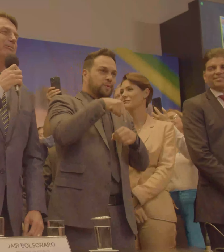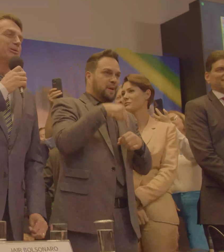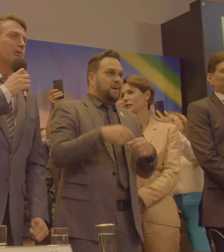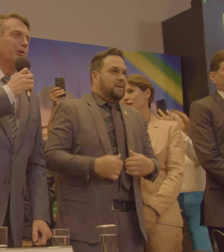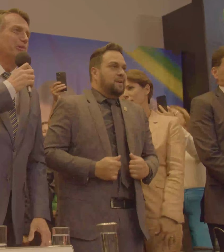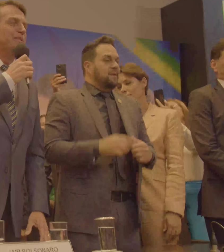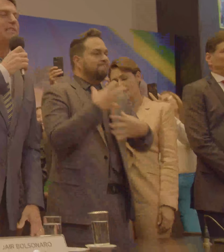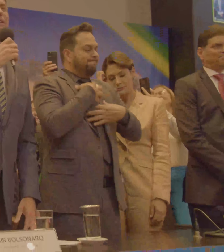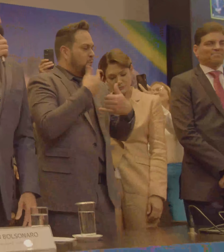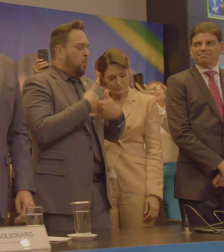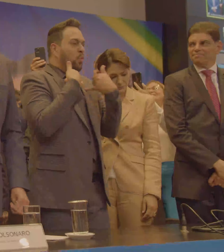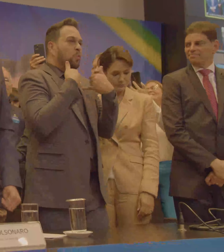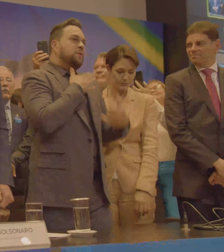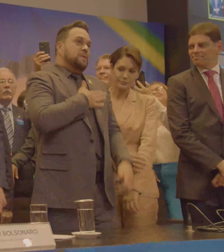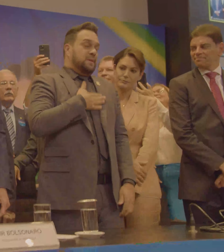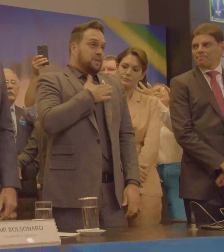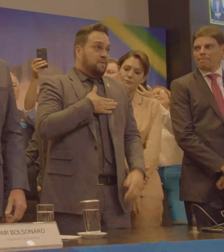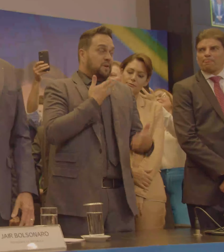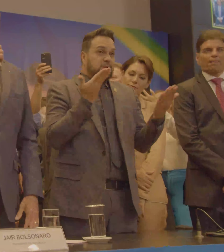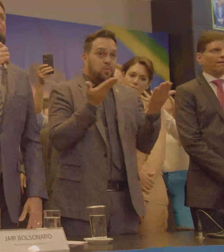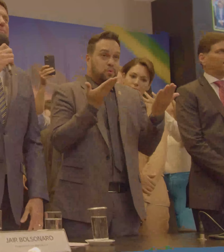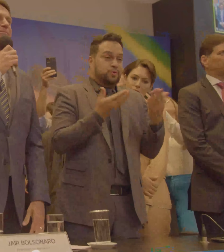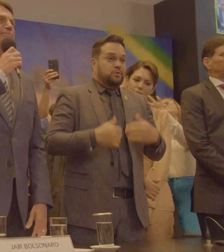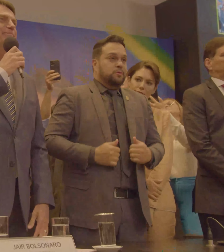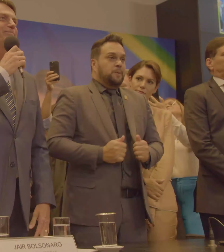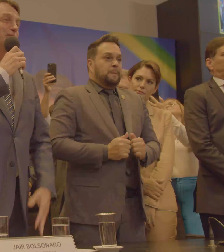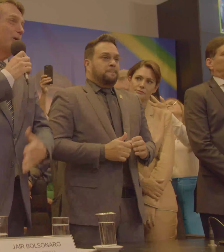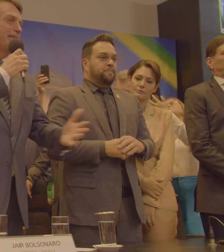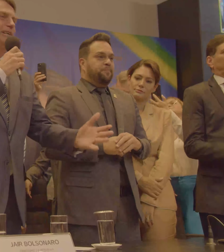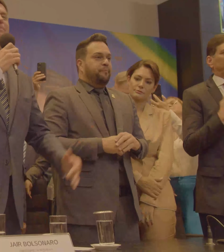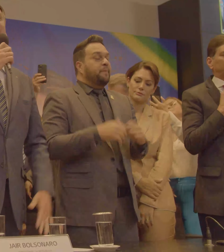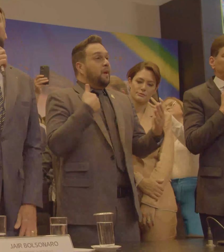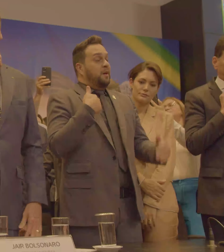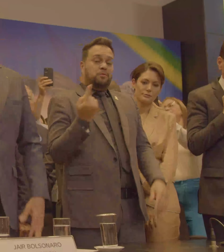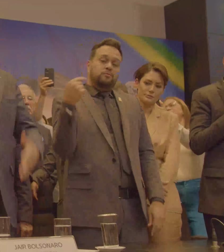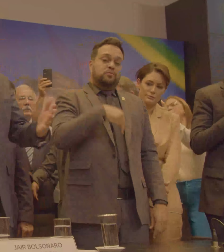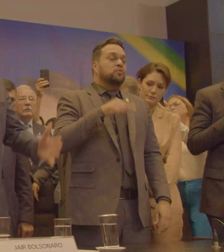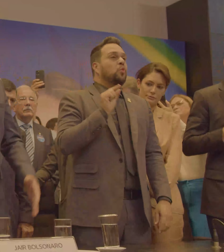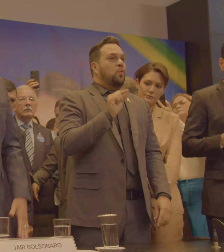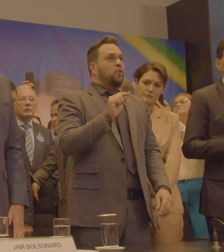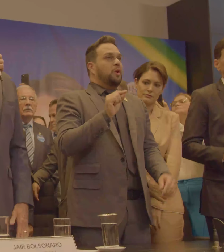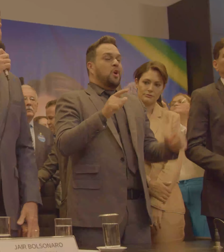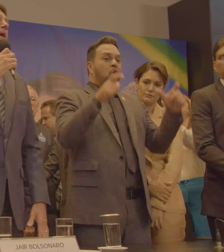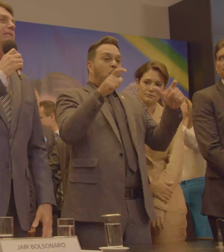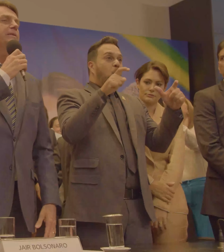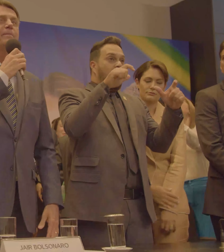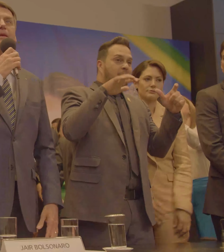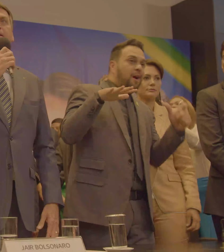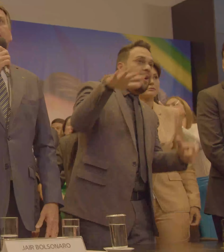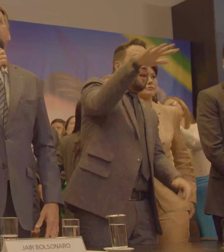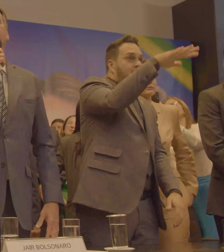É com muito orgulho, muita satisfação que estou aqui. É essa casa, mas o